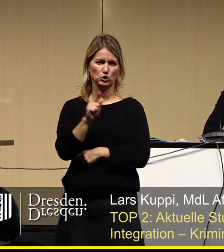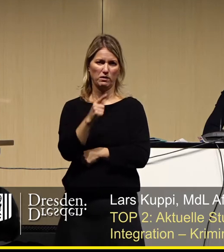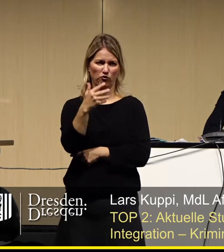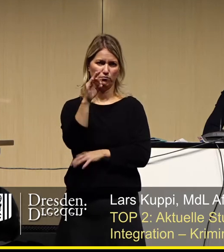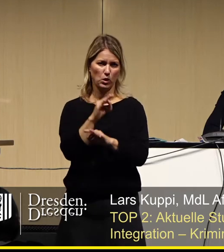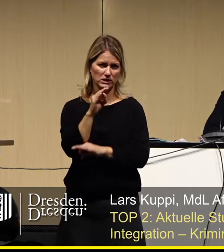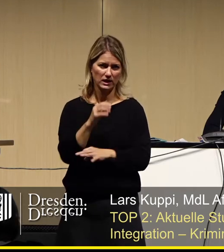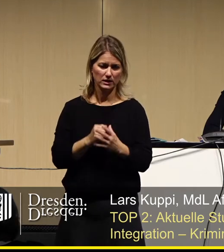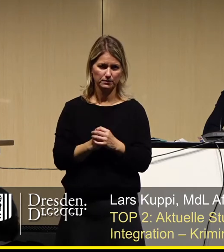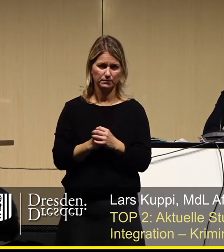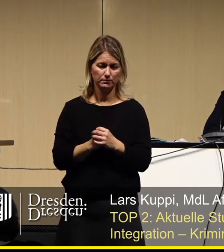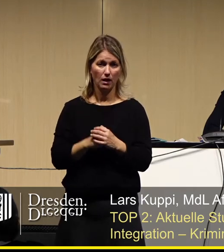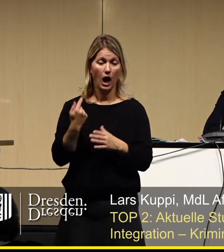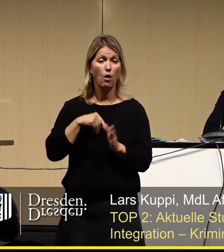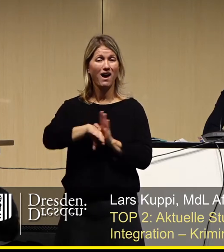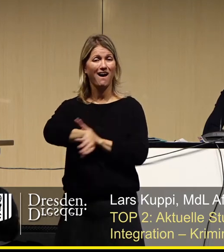Raubdelikte